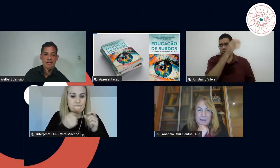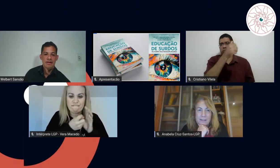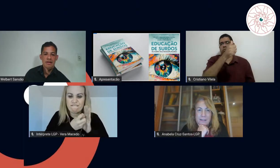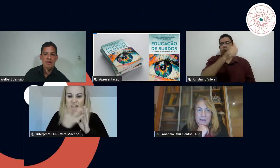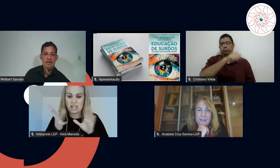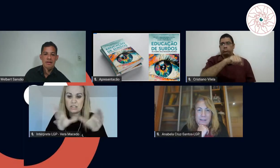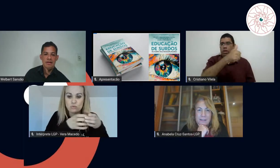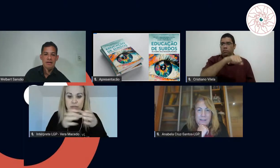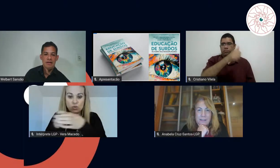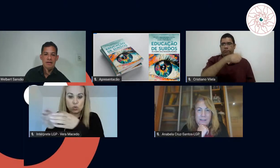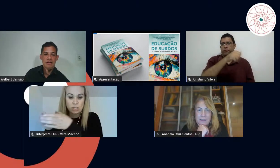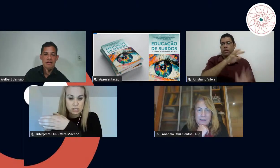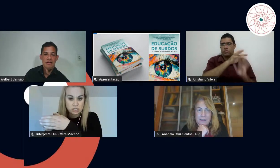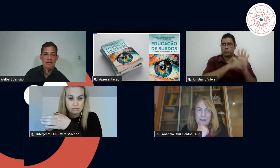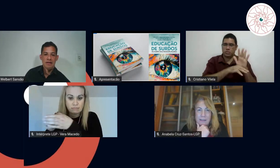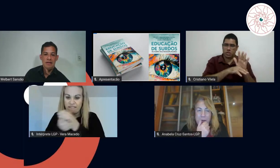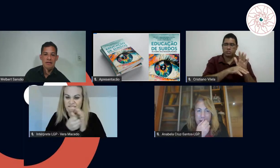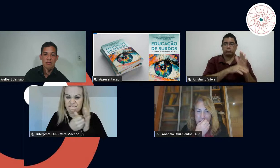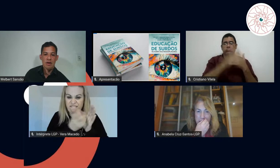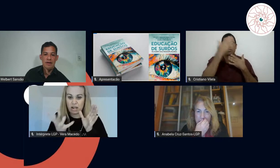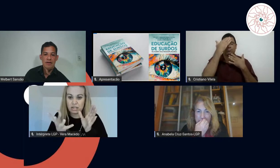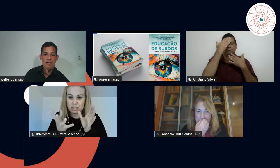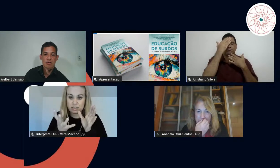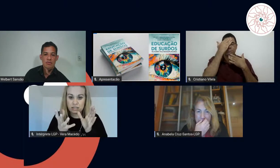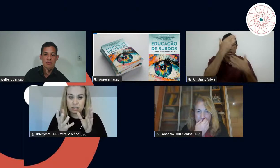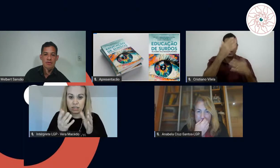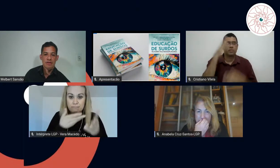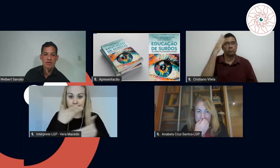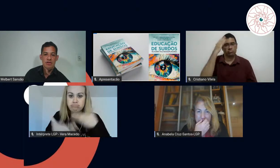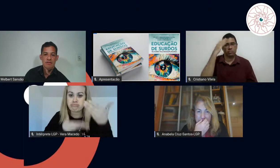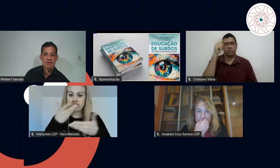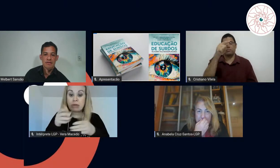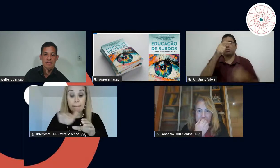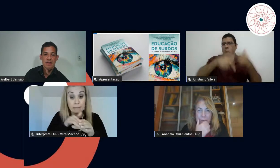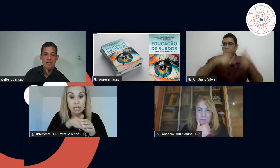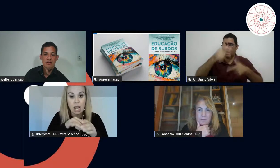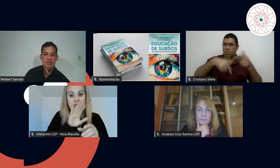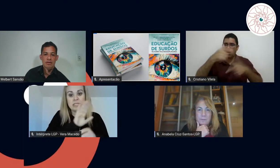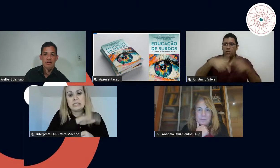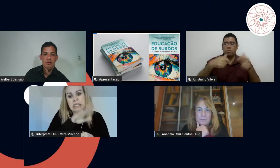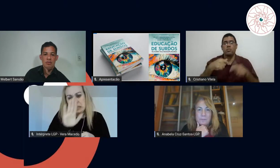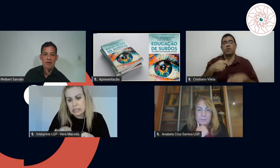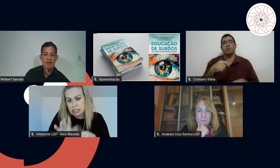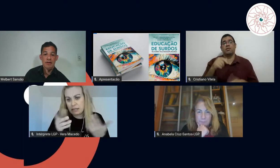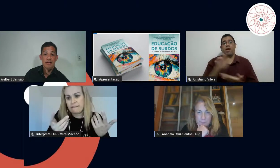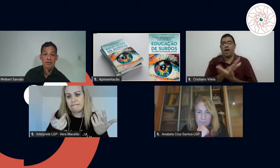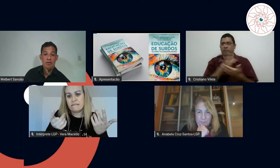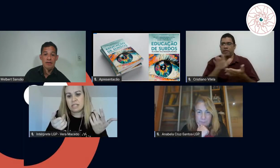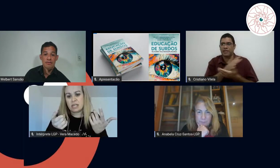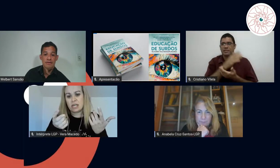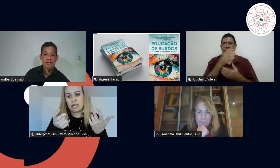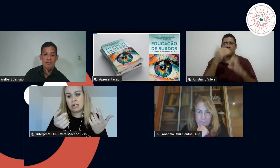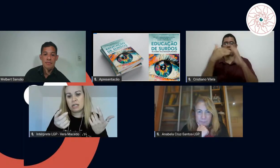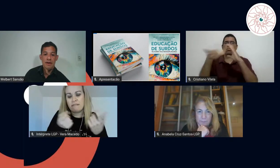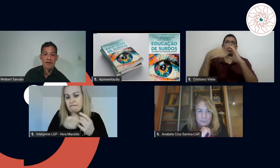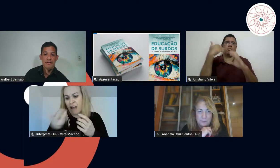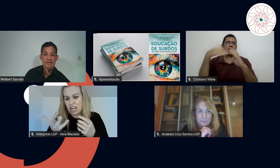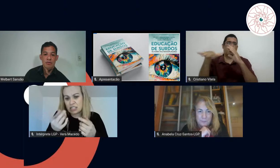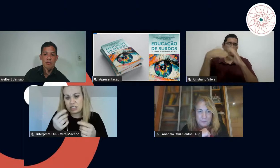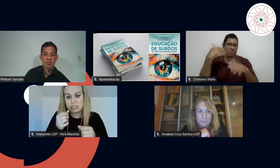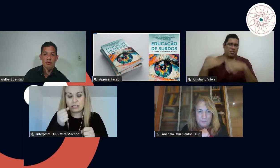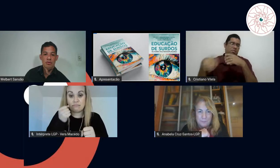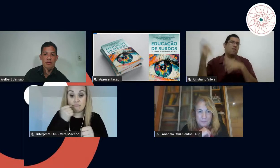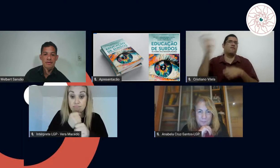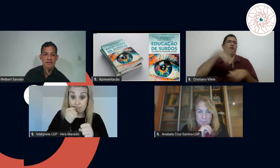comissões que que atuaram, as comissões científicas do que at que atuaram assim